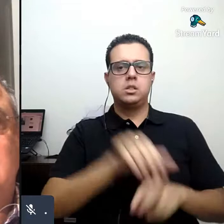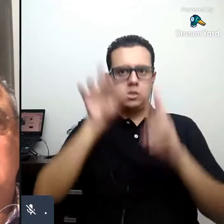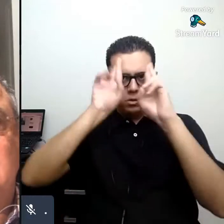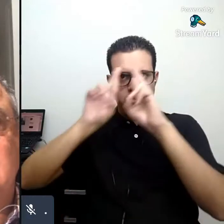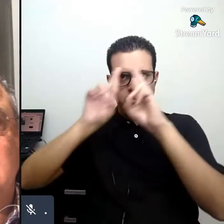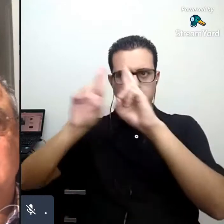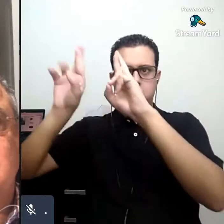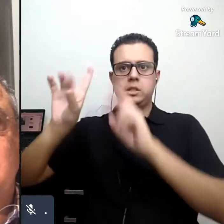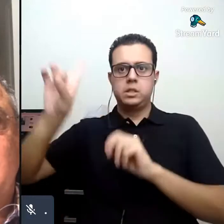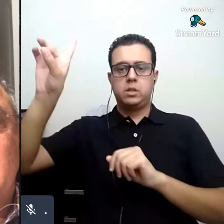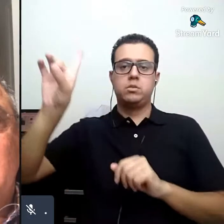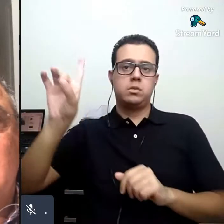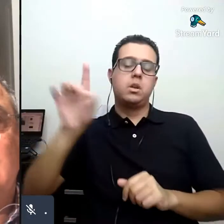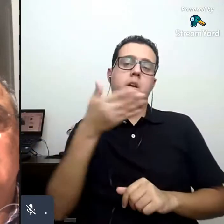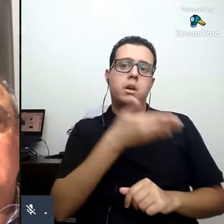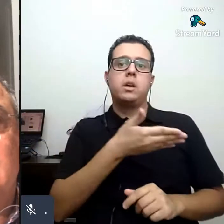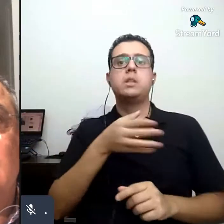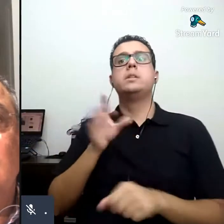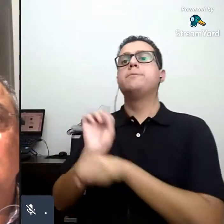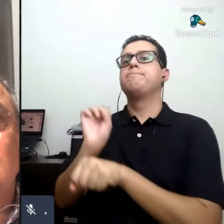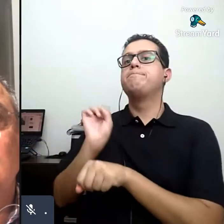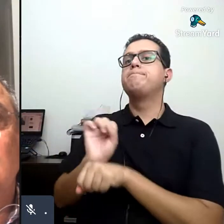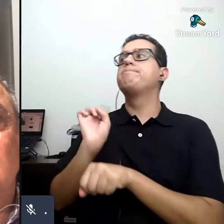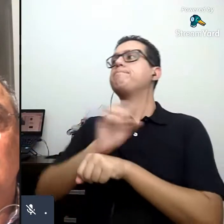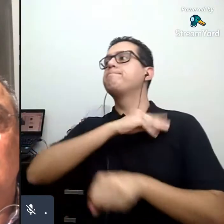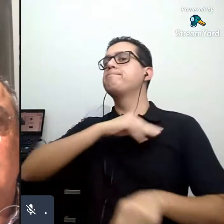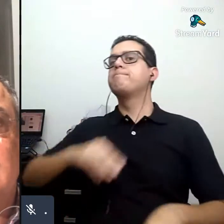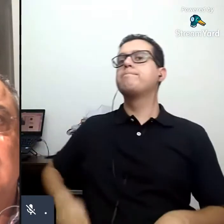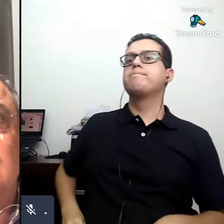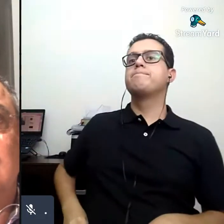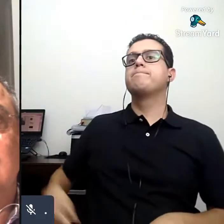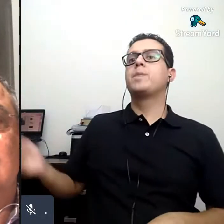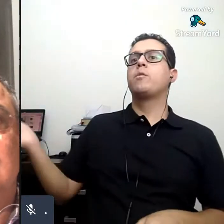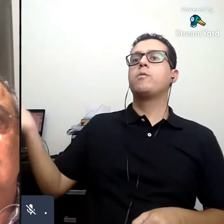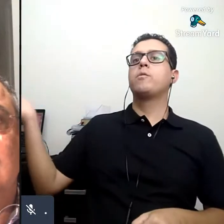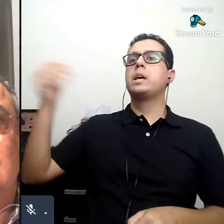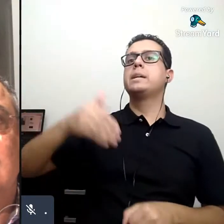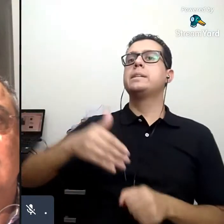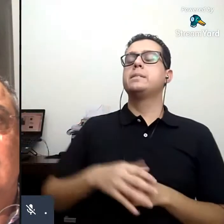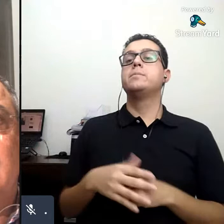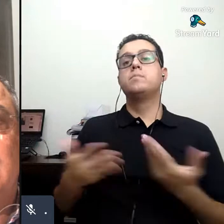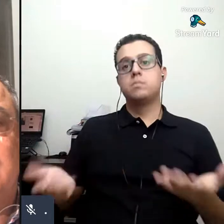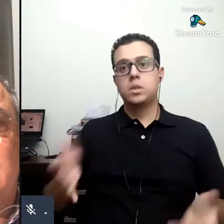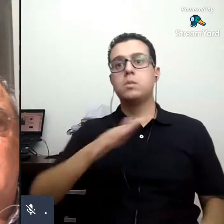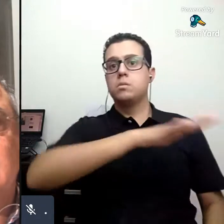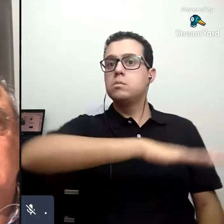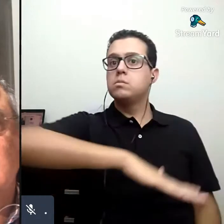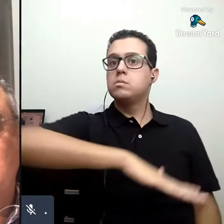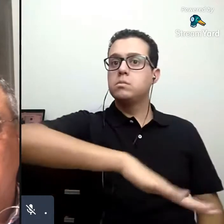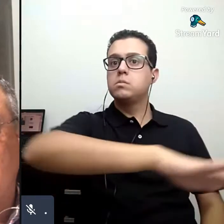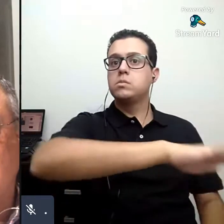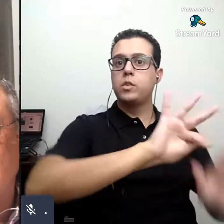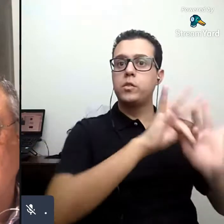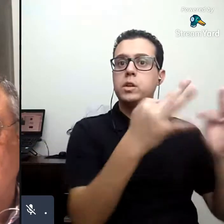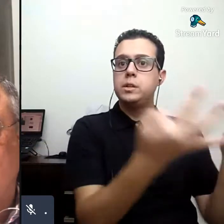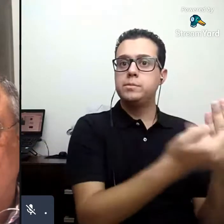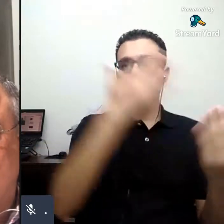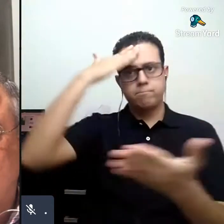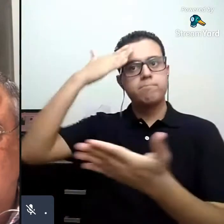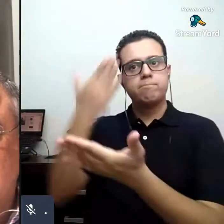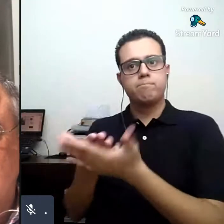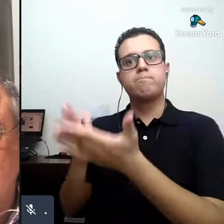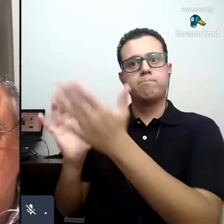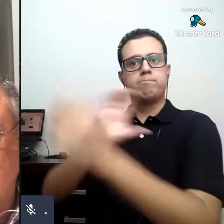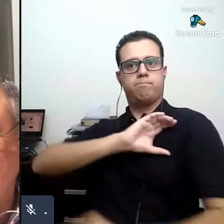aguardava o Messias, eles creram no Cristo. Este milagre desperta